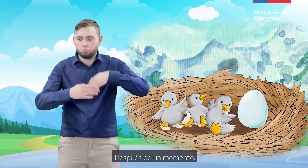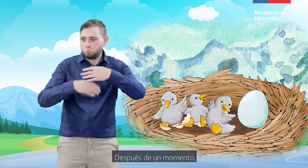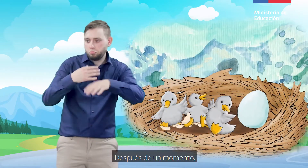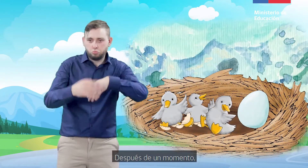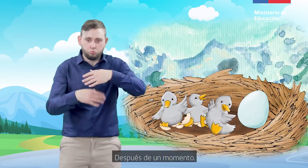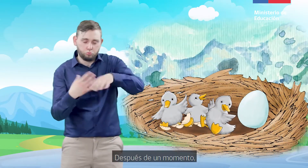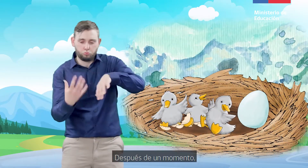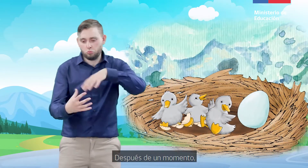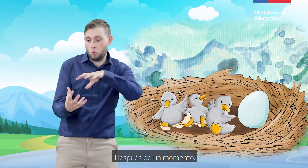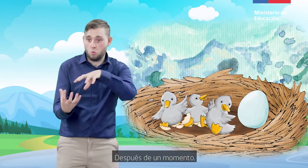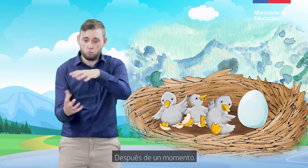Después de un momento,